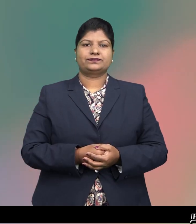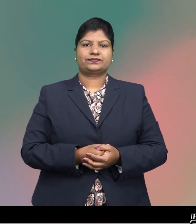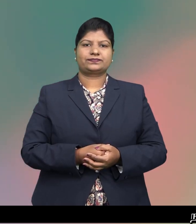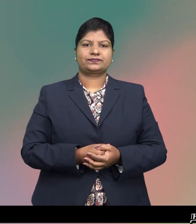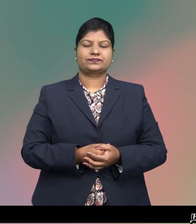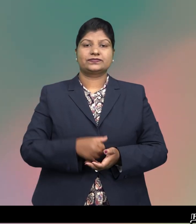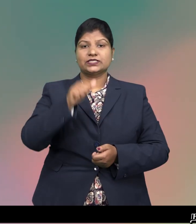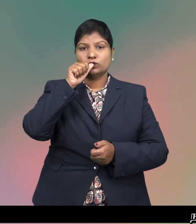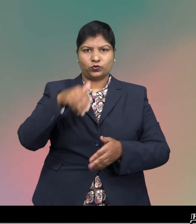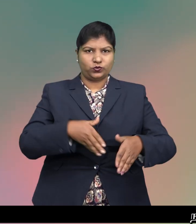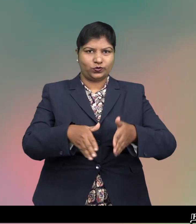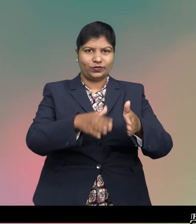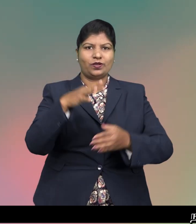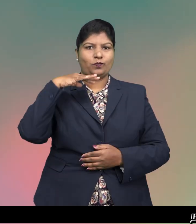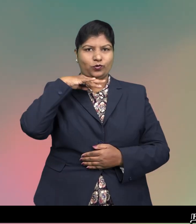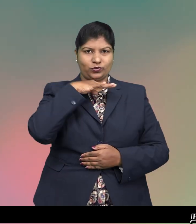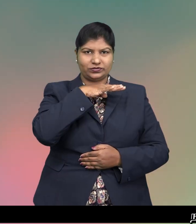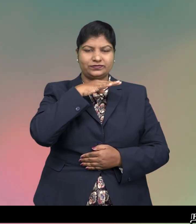நதி மாசுபாடு,